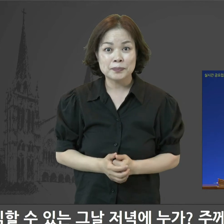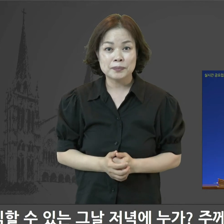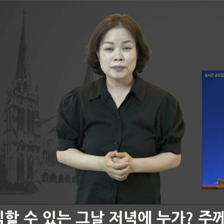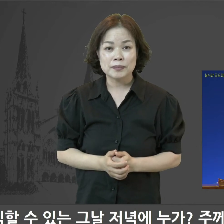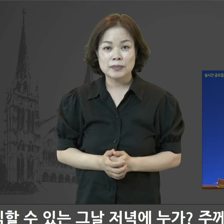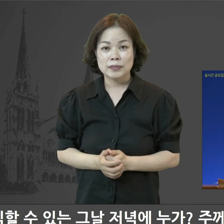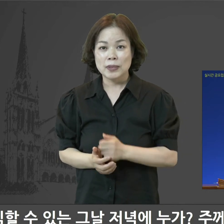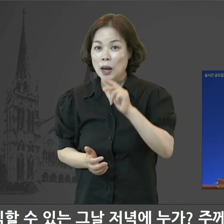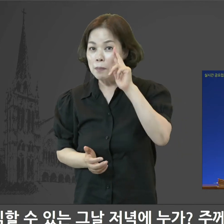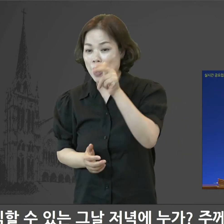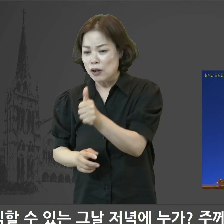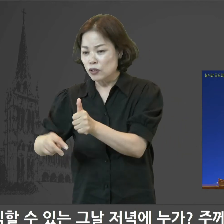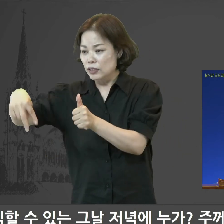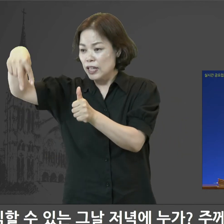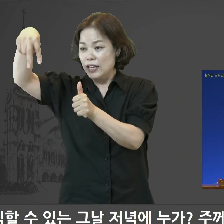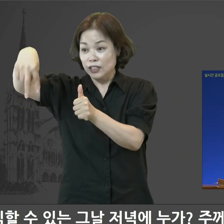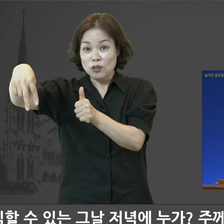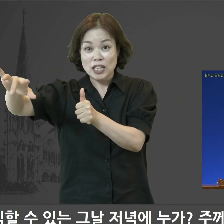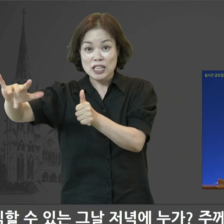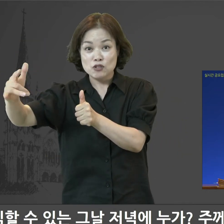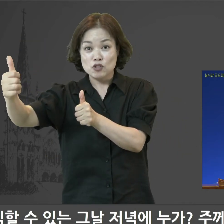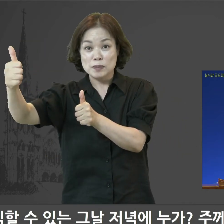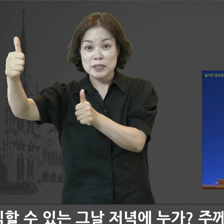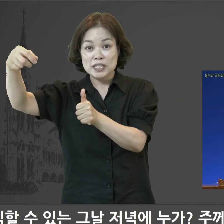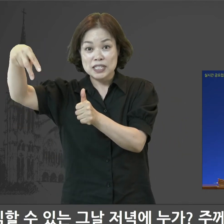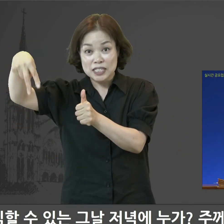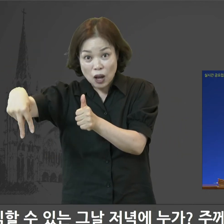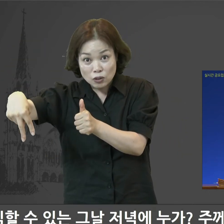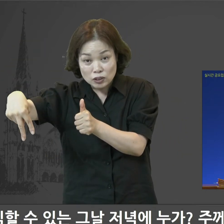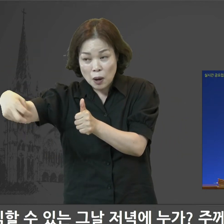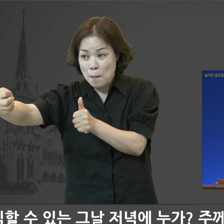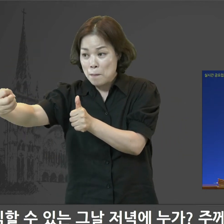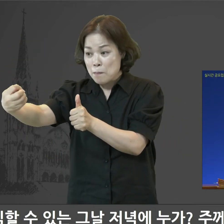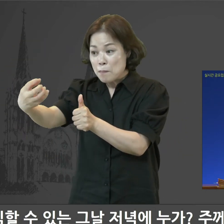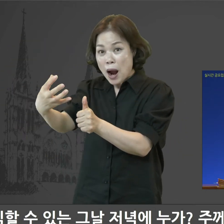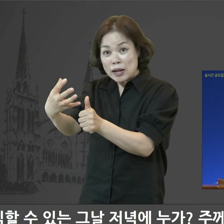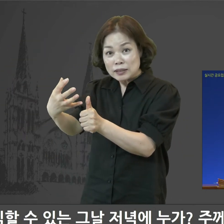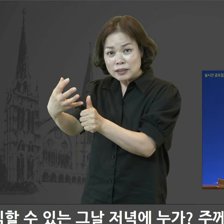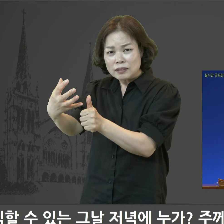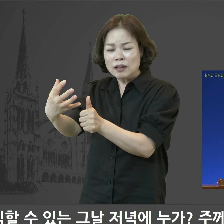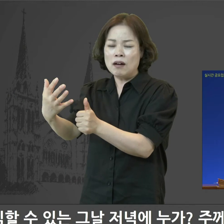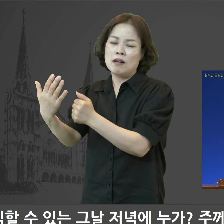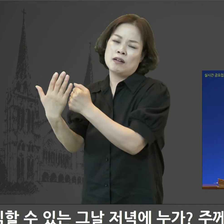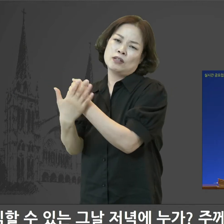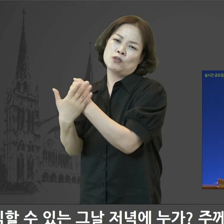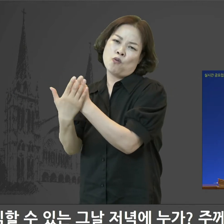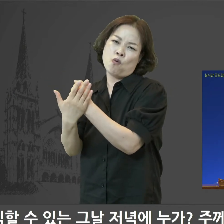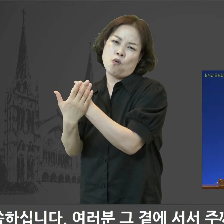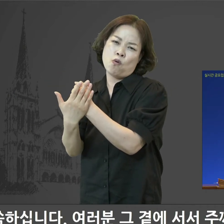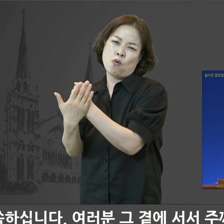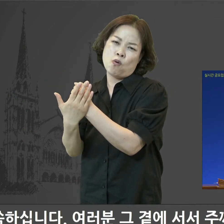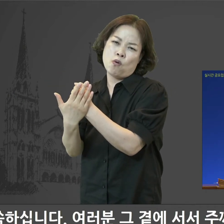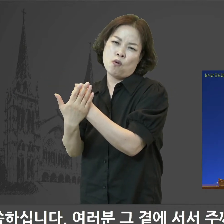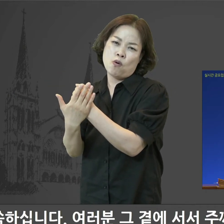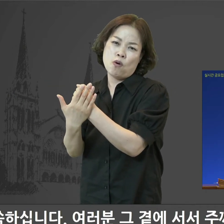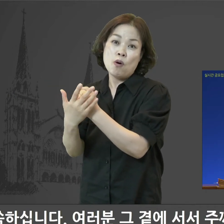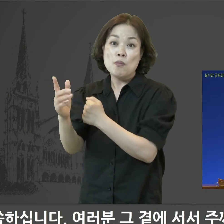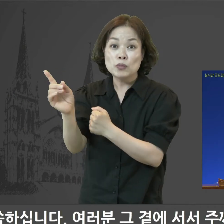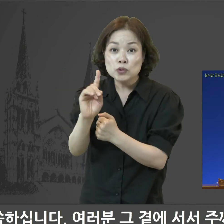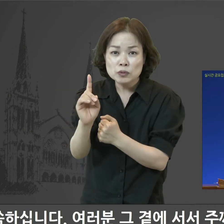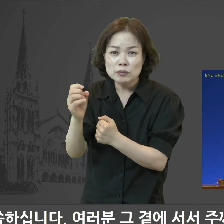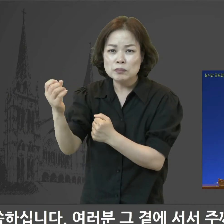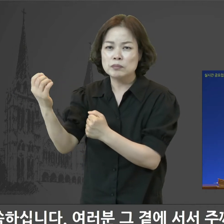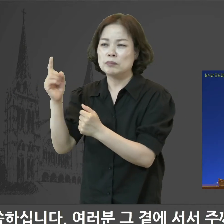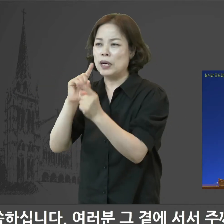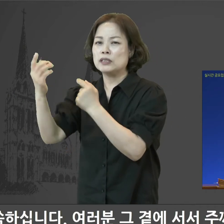그 곁에 서서 주께서 말씀하시는 자체가 위로죠. 무슨 말씀을